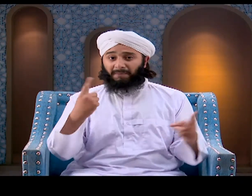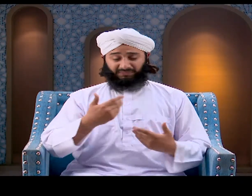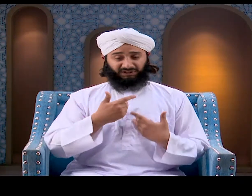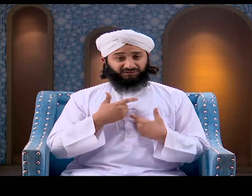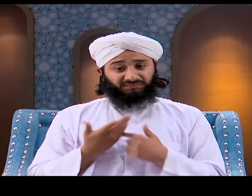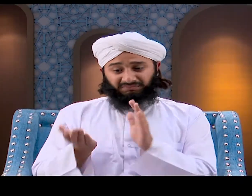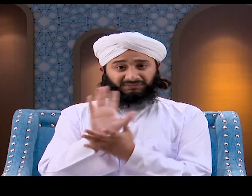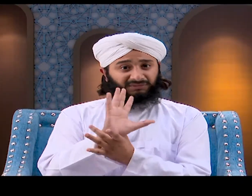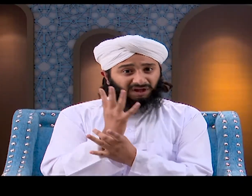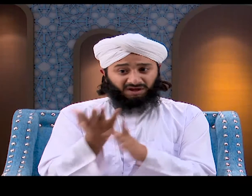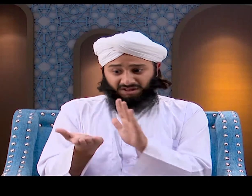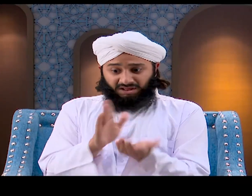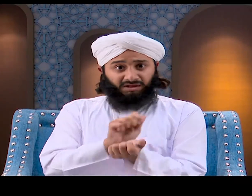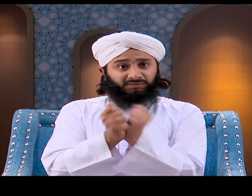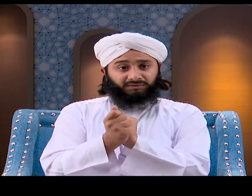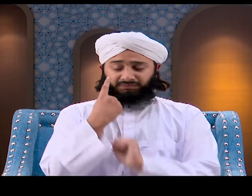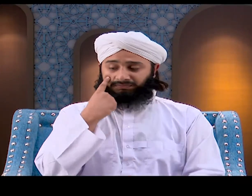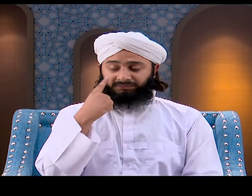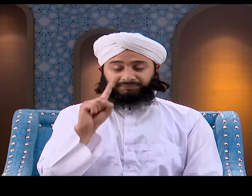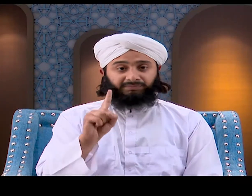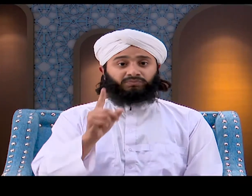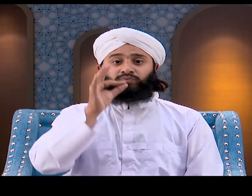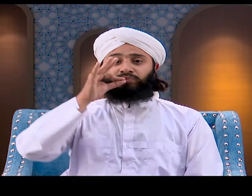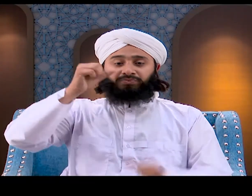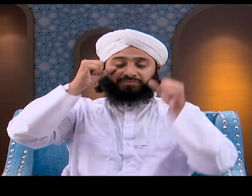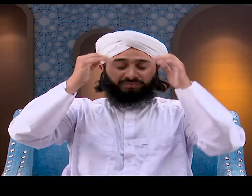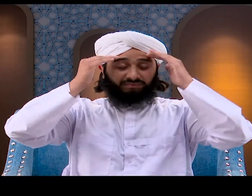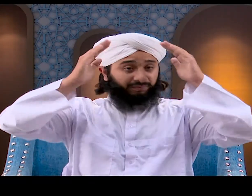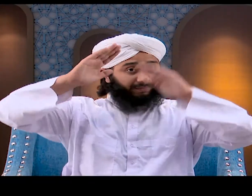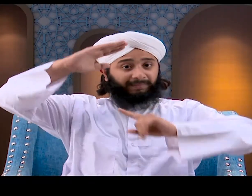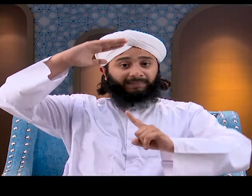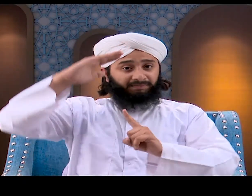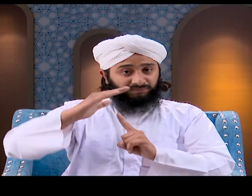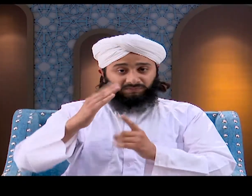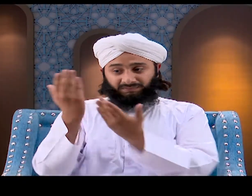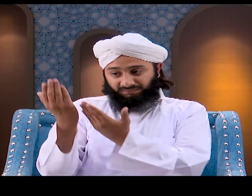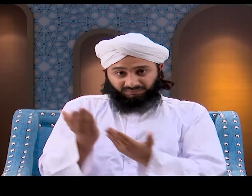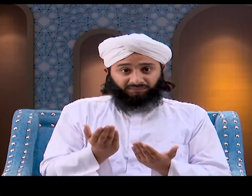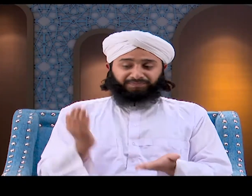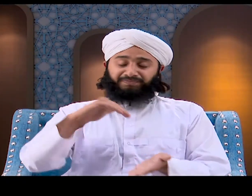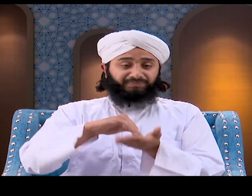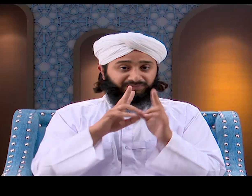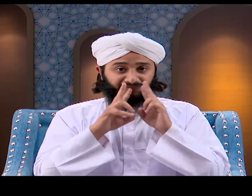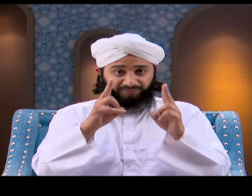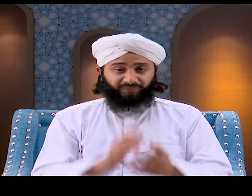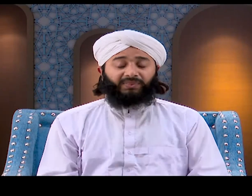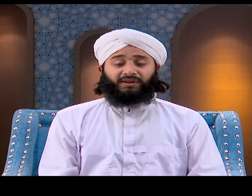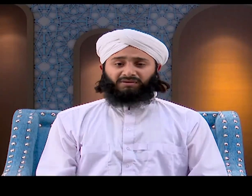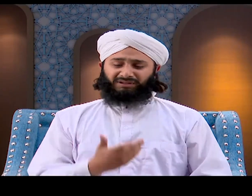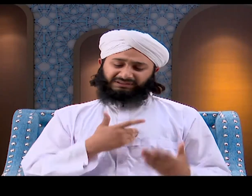جائے. ایک مرتبہ ایک شخص بارگاہ رسالت میں حاضر ہوا اور دل کی سختی کی شکایت کی. سرکار عالی وقار